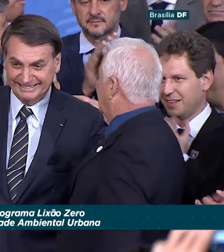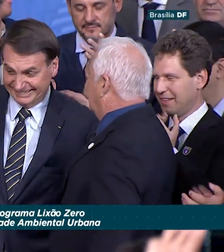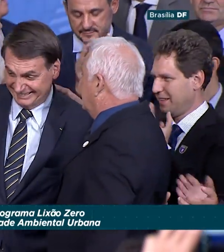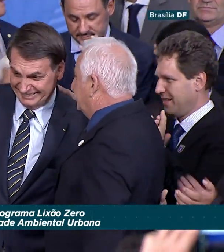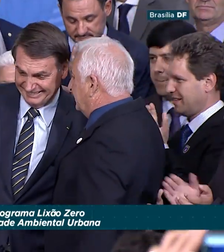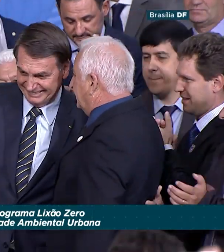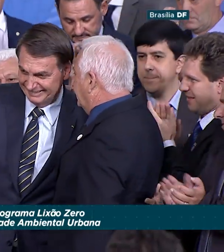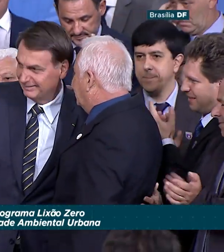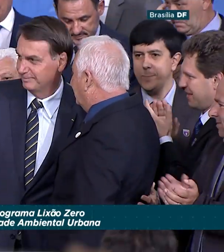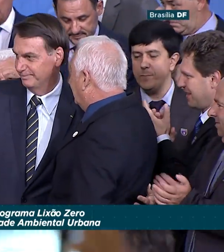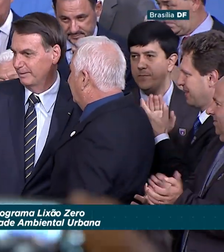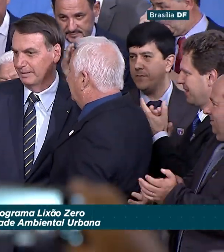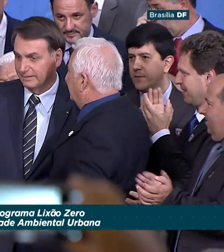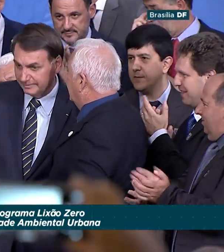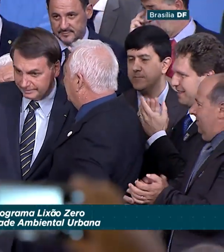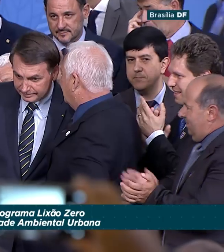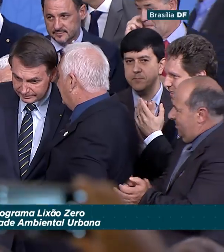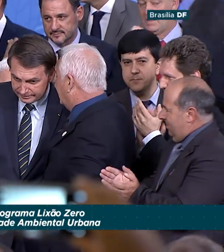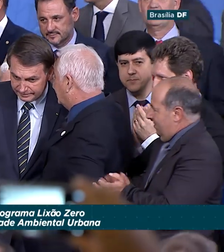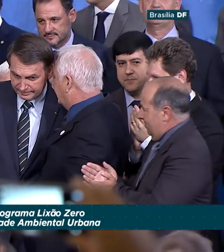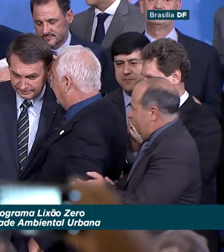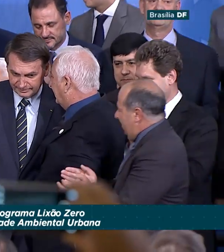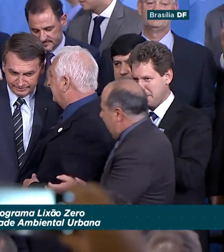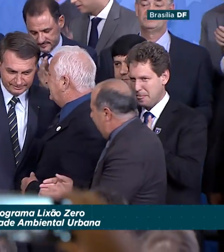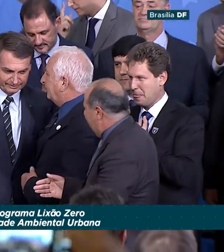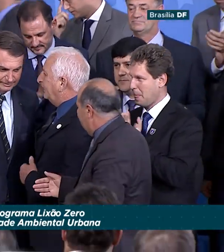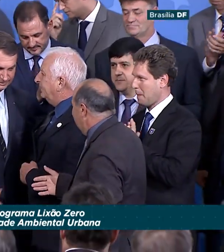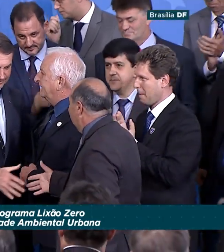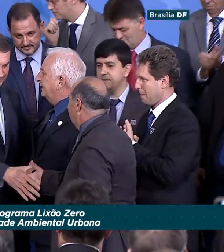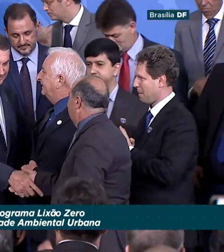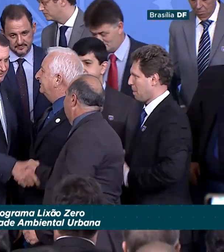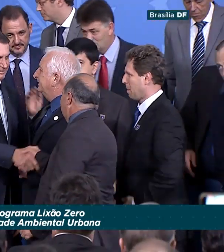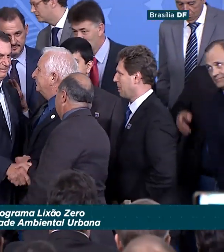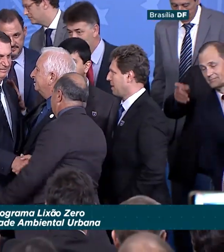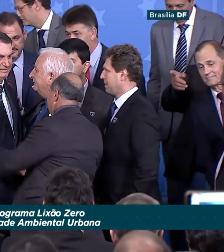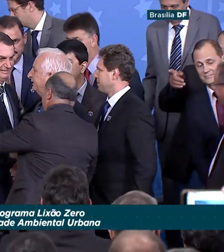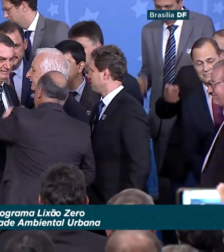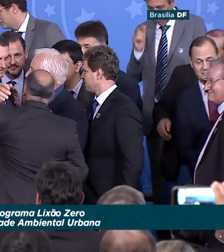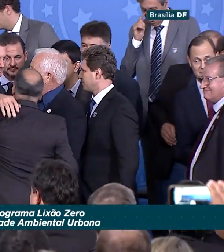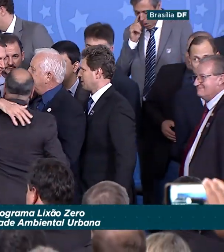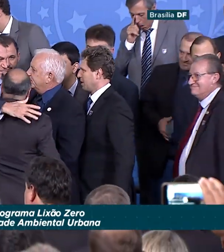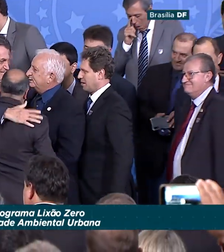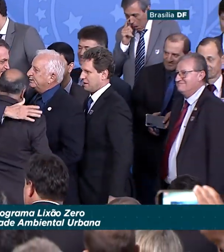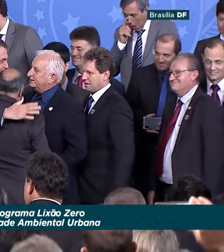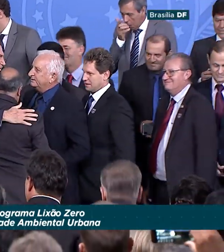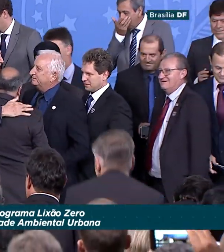Está encerrada esta cerimônia.